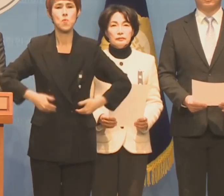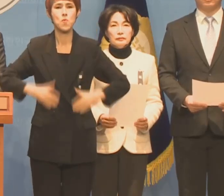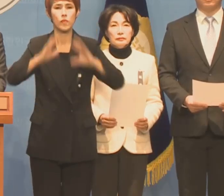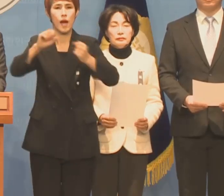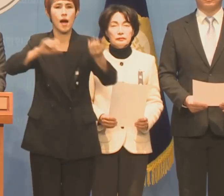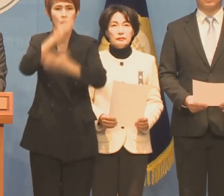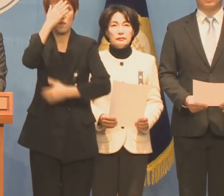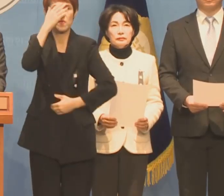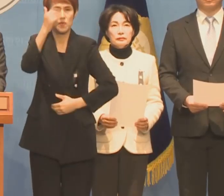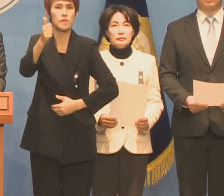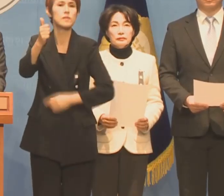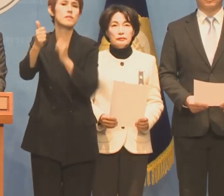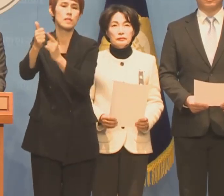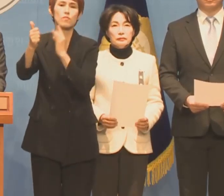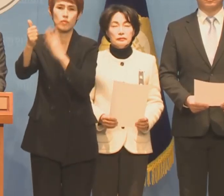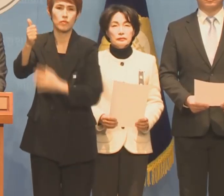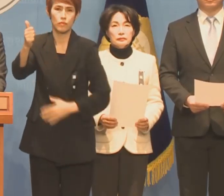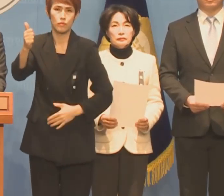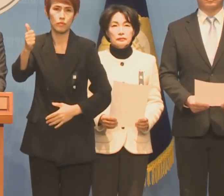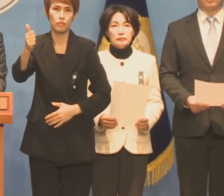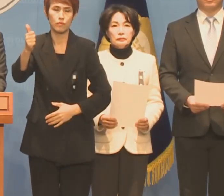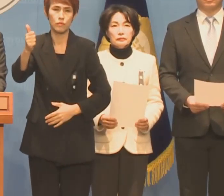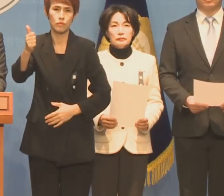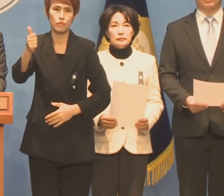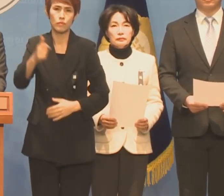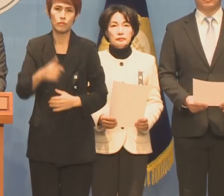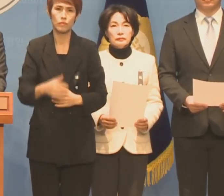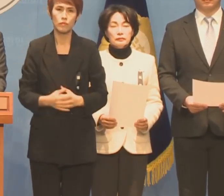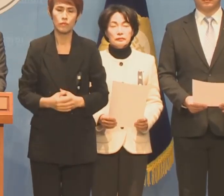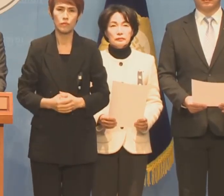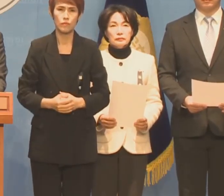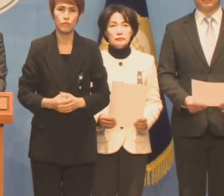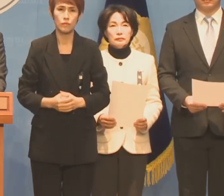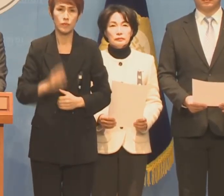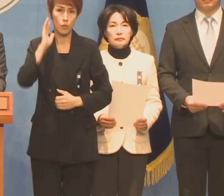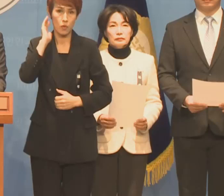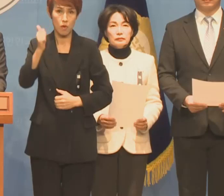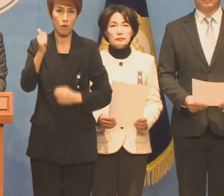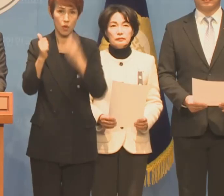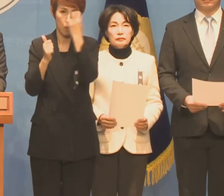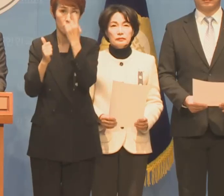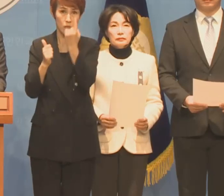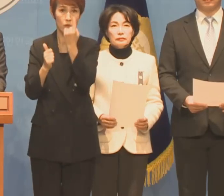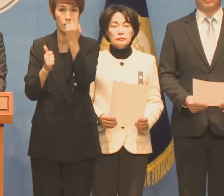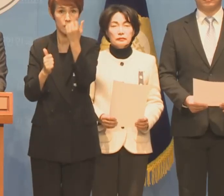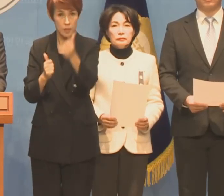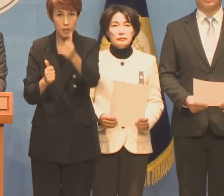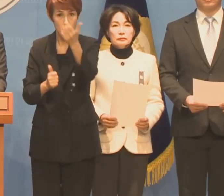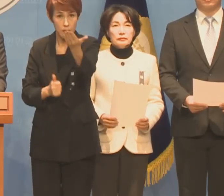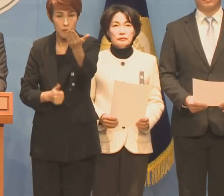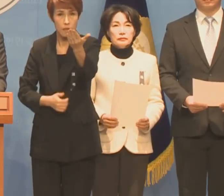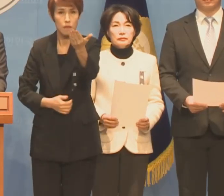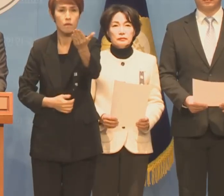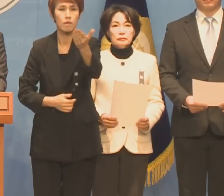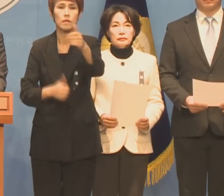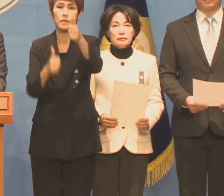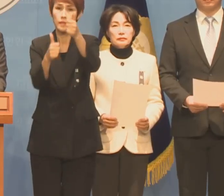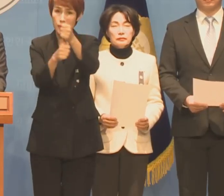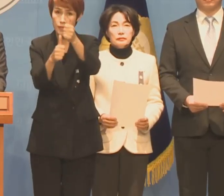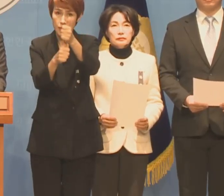내란 수괴 현행범이다. 대통령 경호처장 대통령 경호